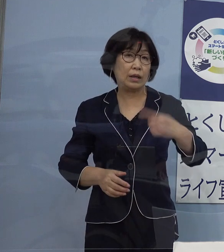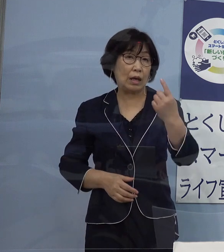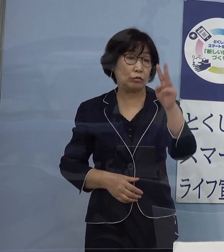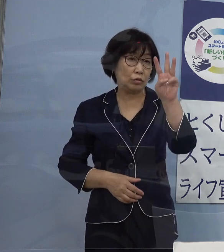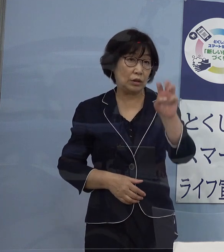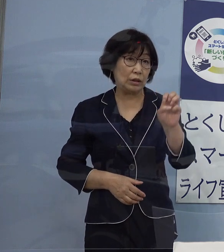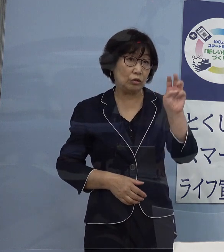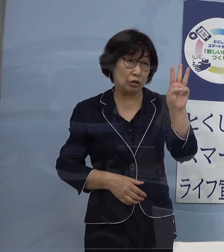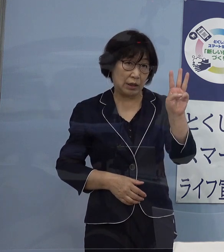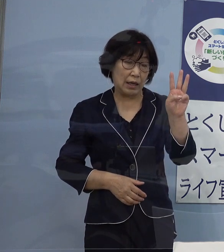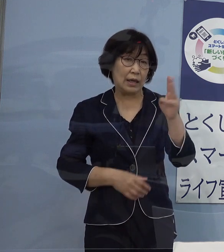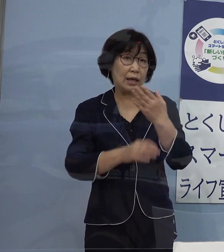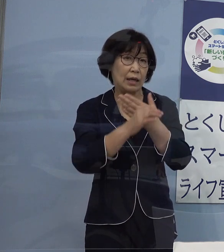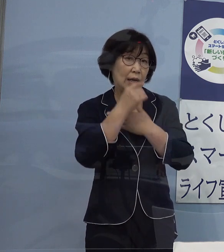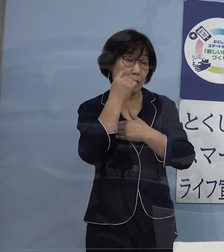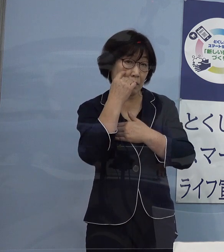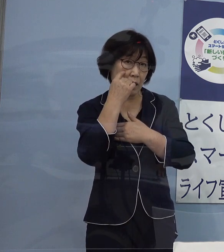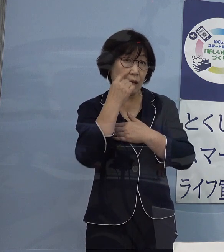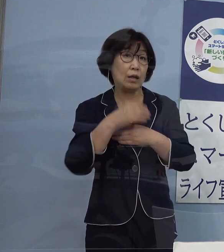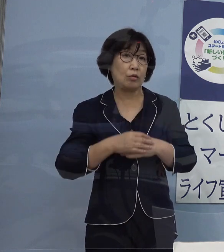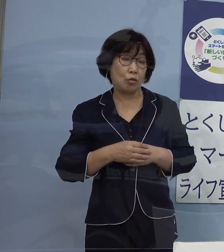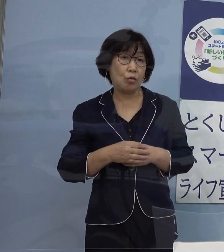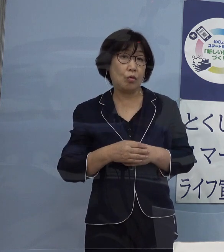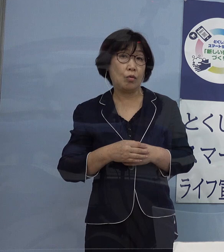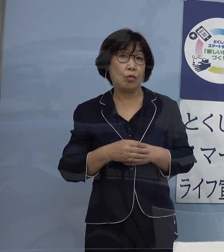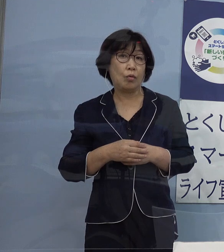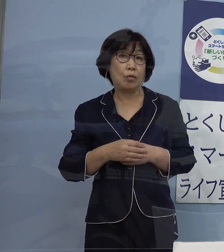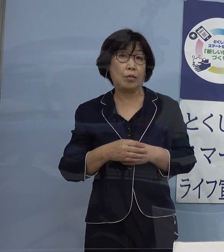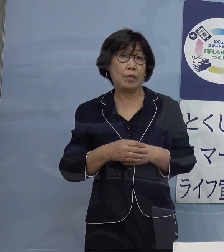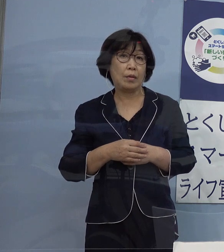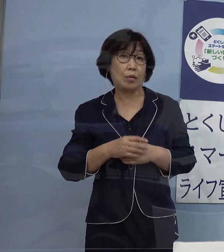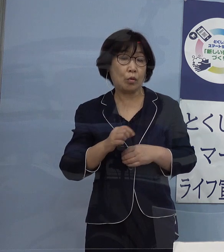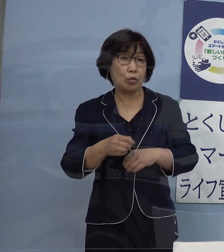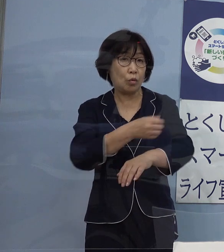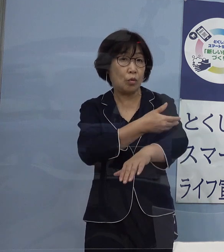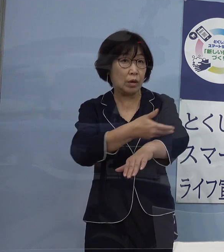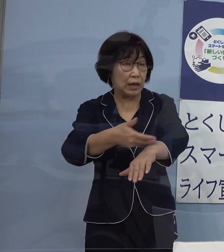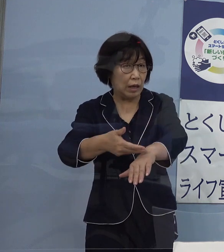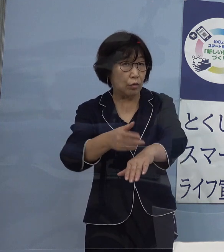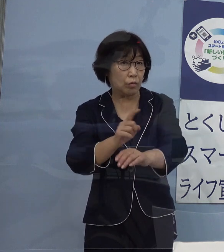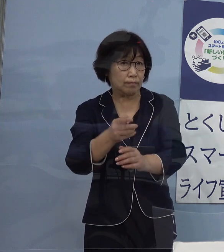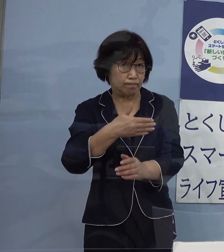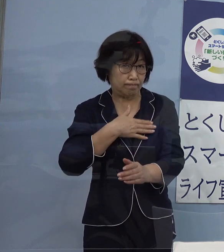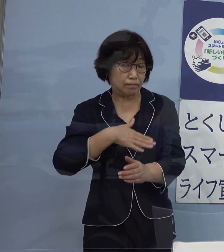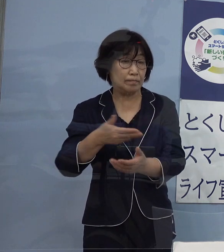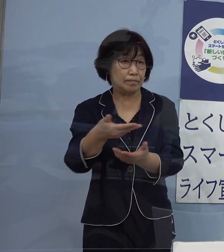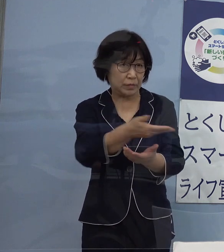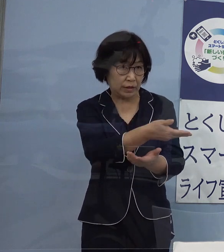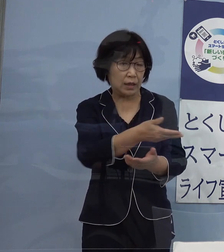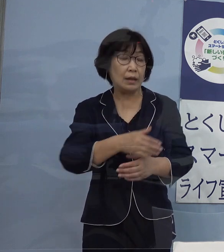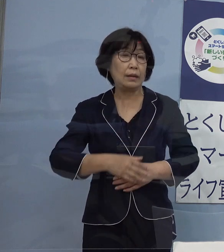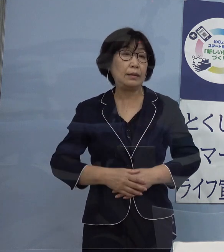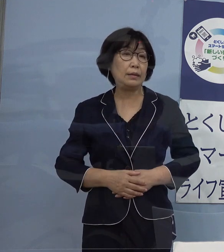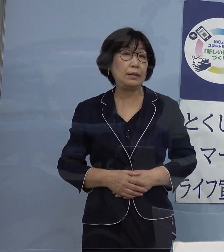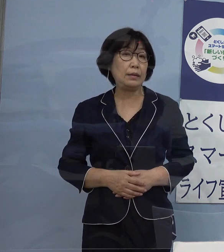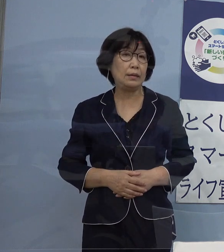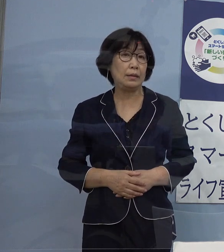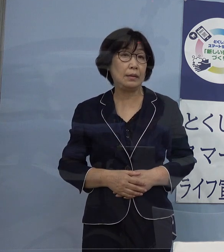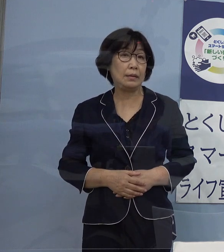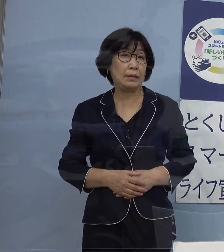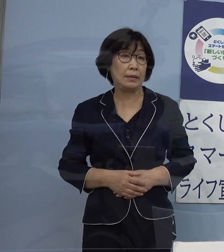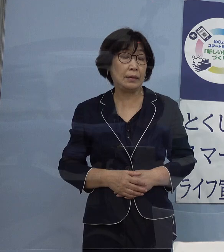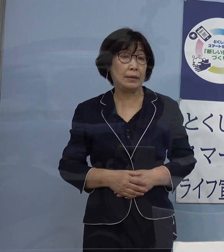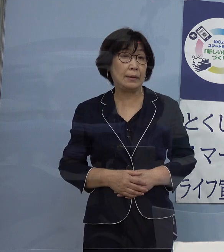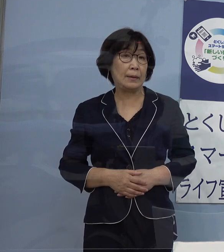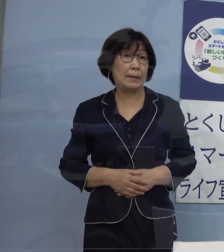133例目の方は、この方は感染経路については現在分かっているものがありますか。 はい、この方の場